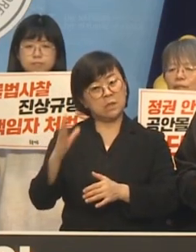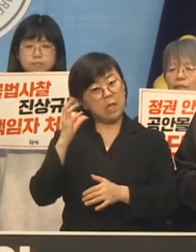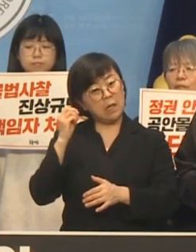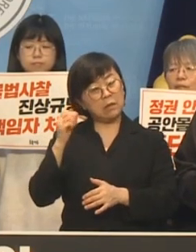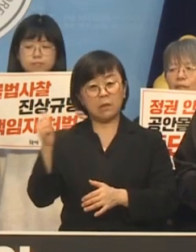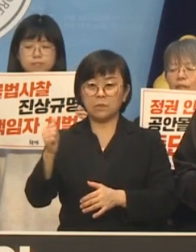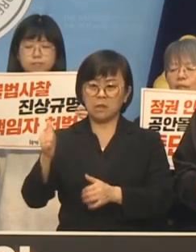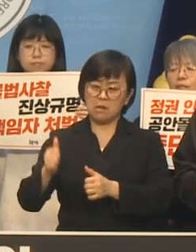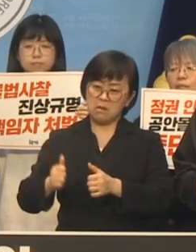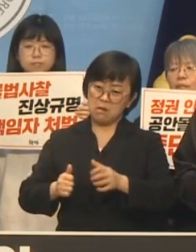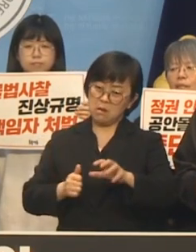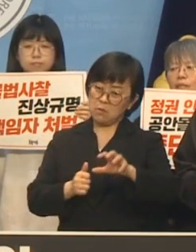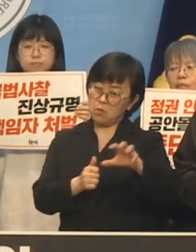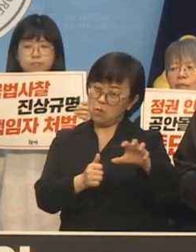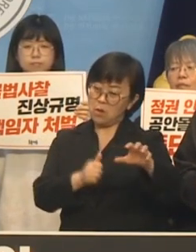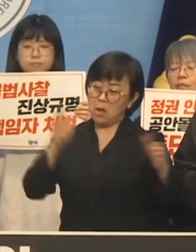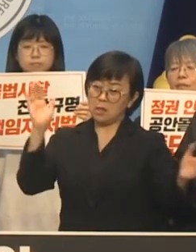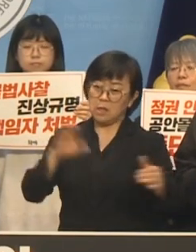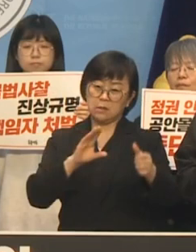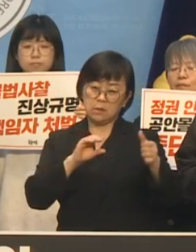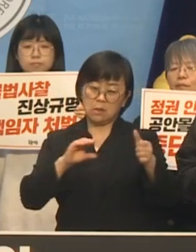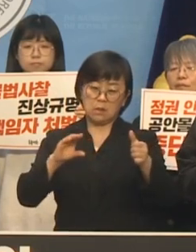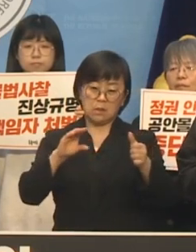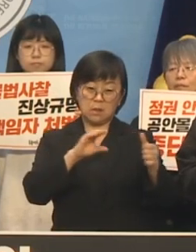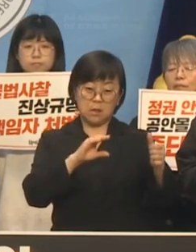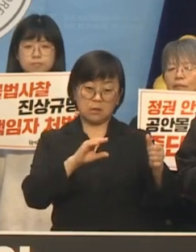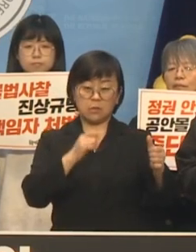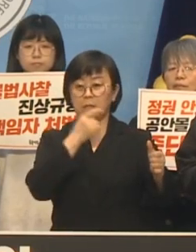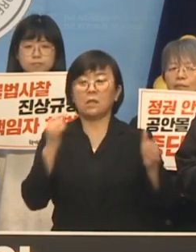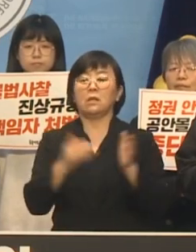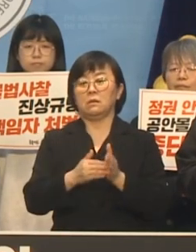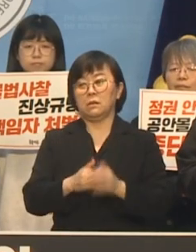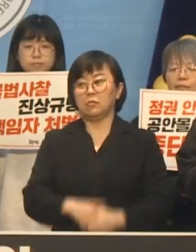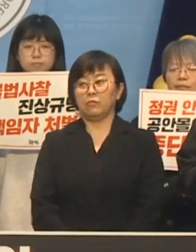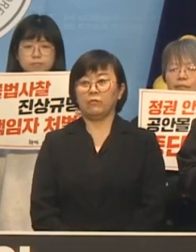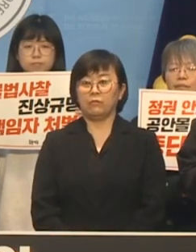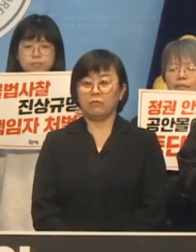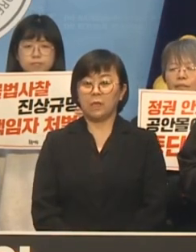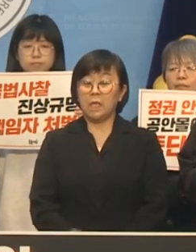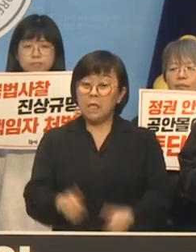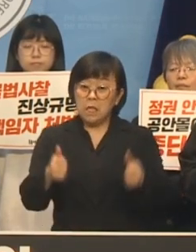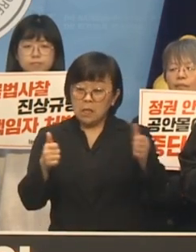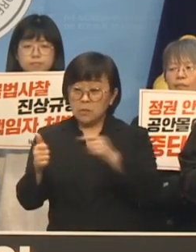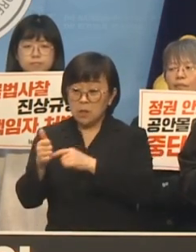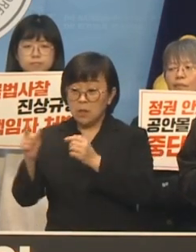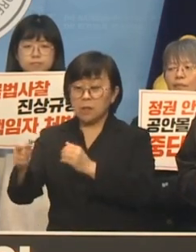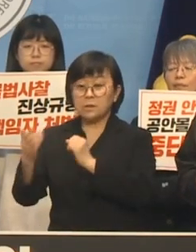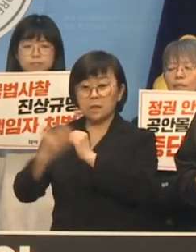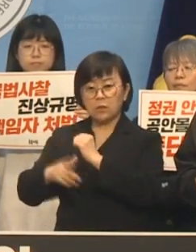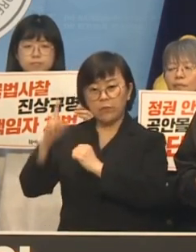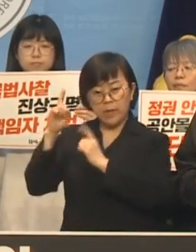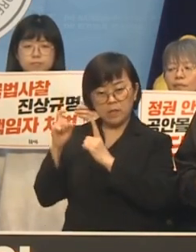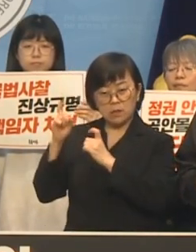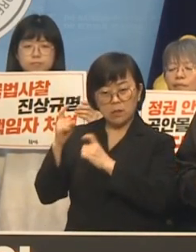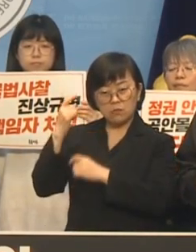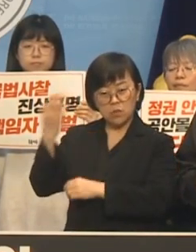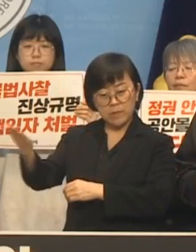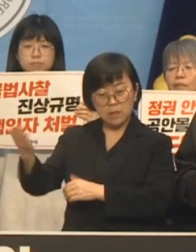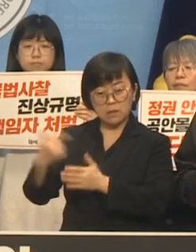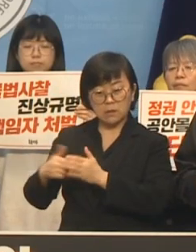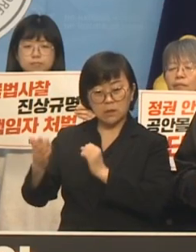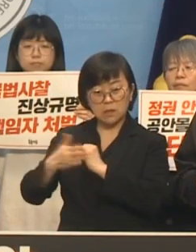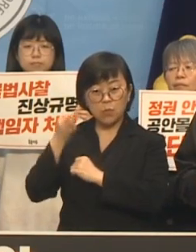남성이 계속해서 학생들을 촬영하는 것이 확인되었습니다. 해당 남성에게 사진을 왜 찍었냐, 찍은